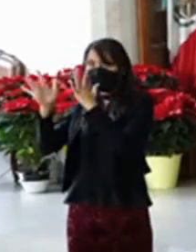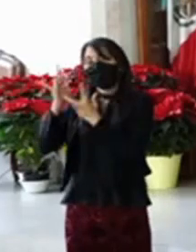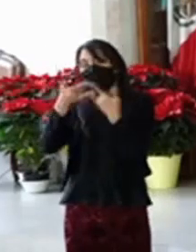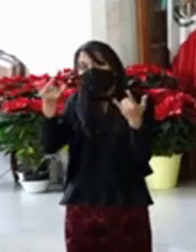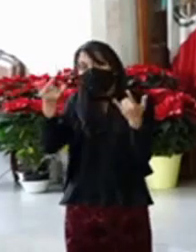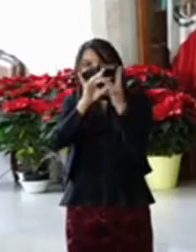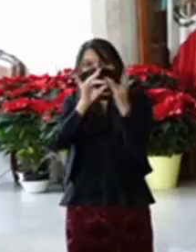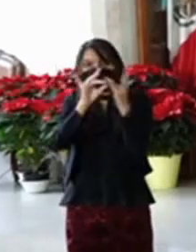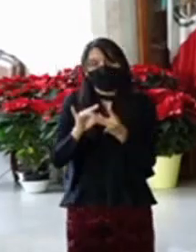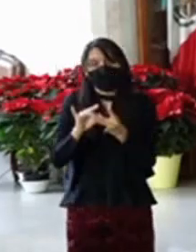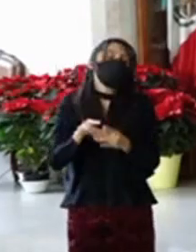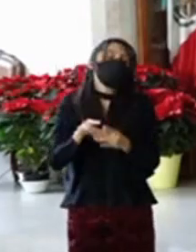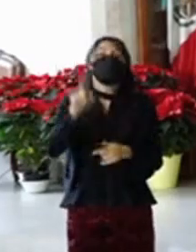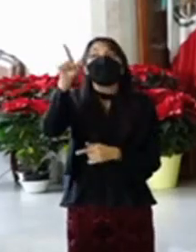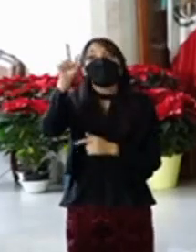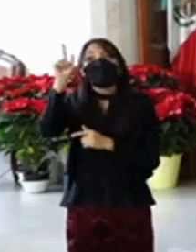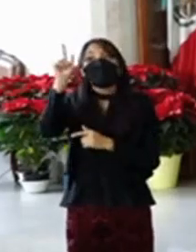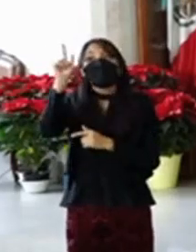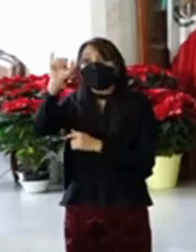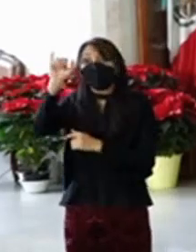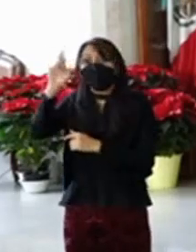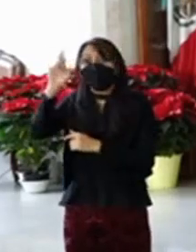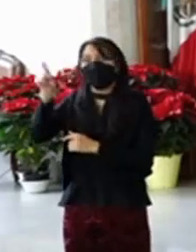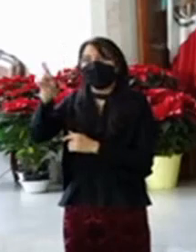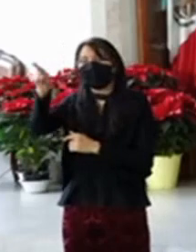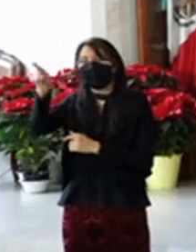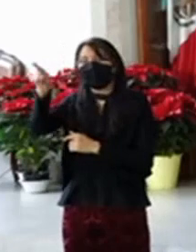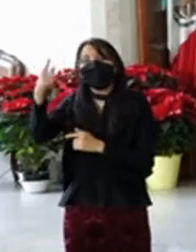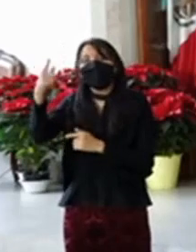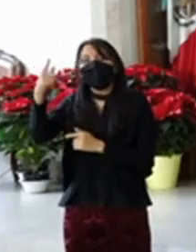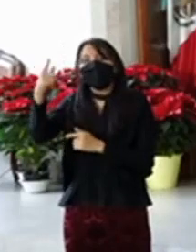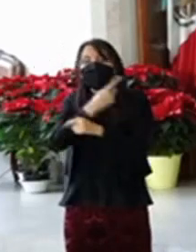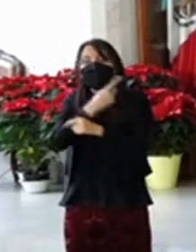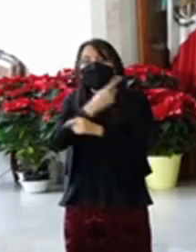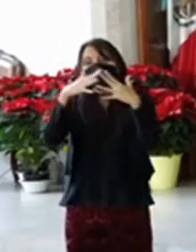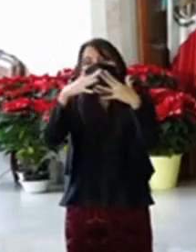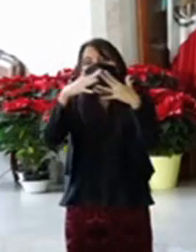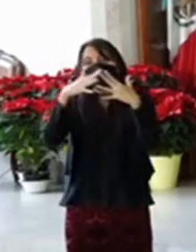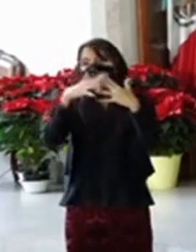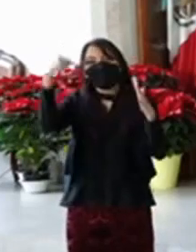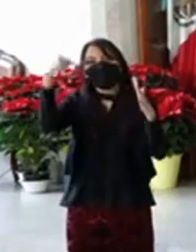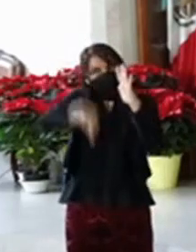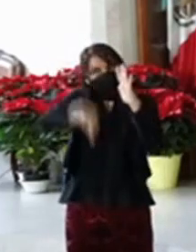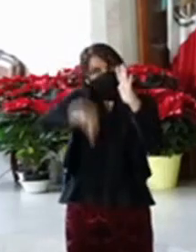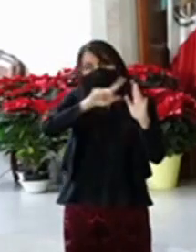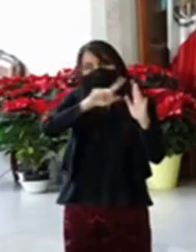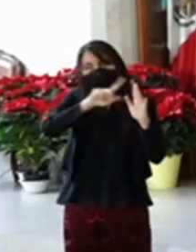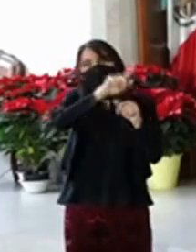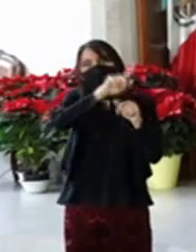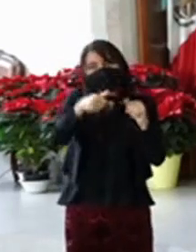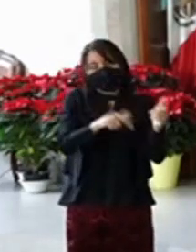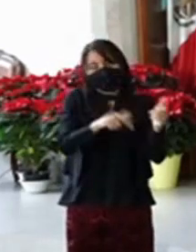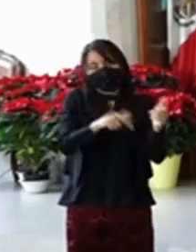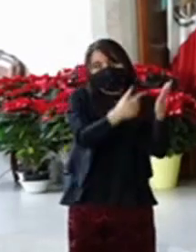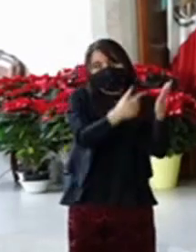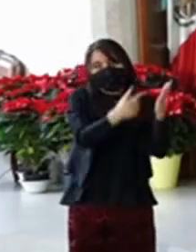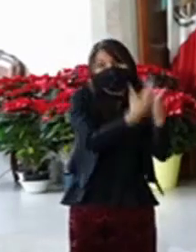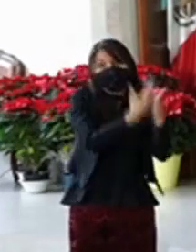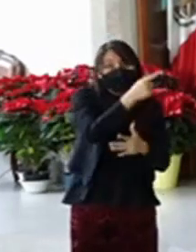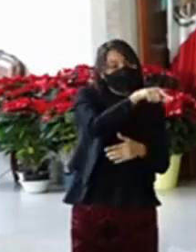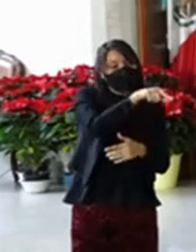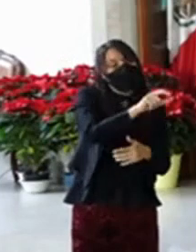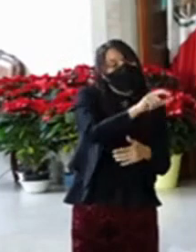Siria cayó en el año 732 antes de Cristo.